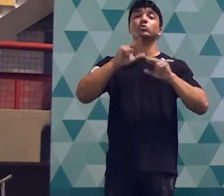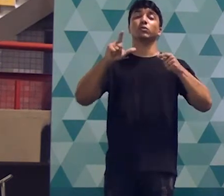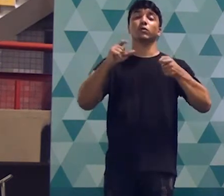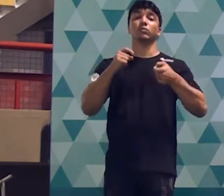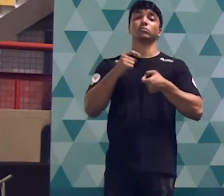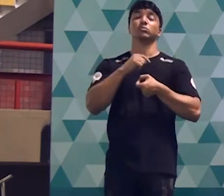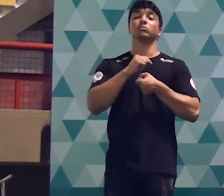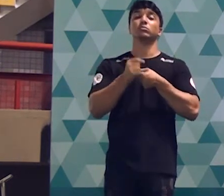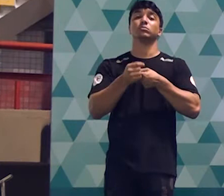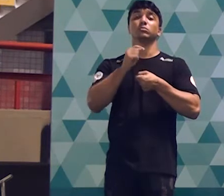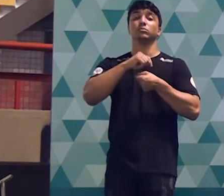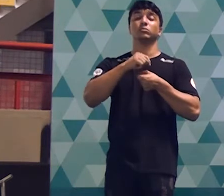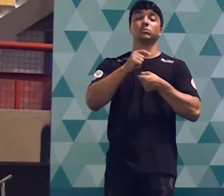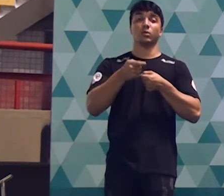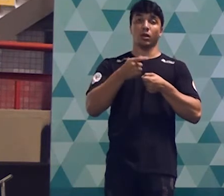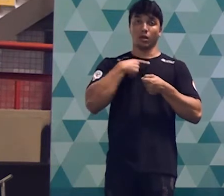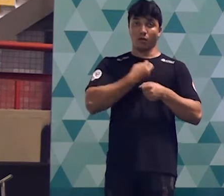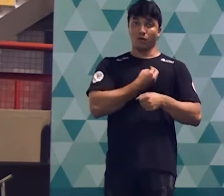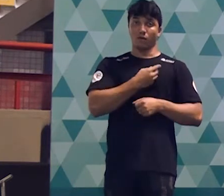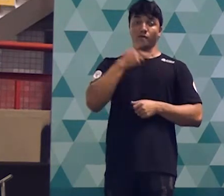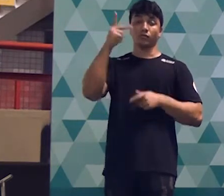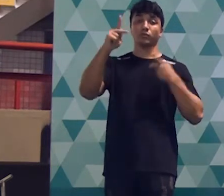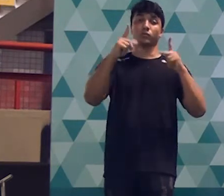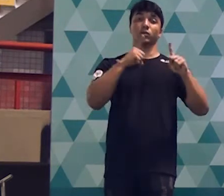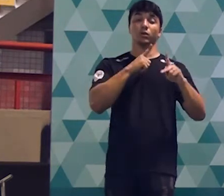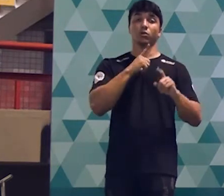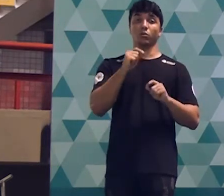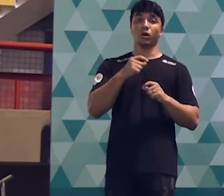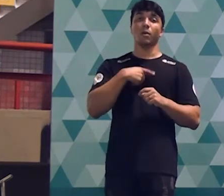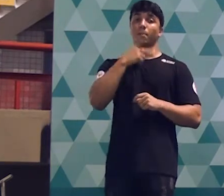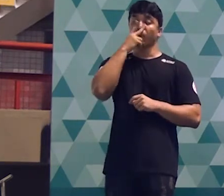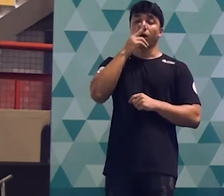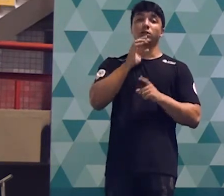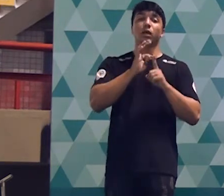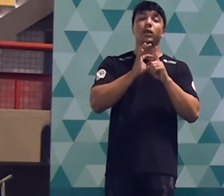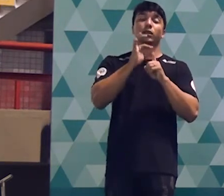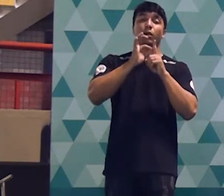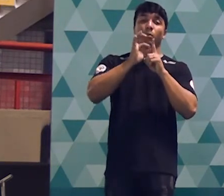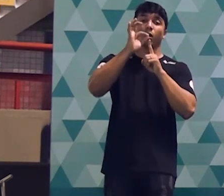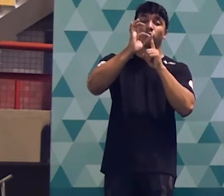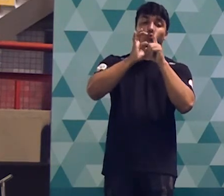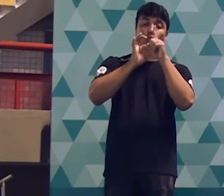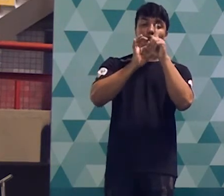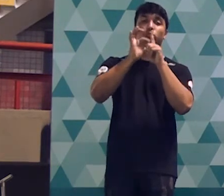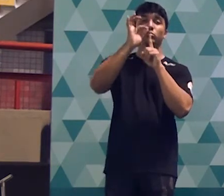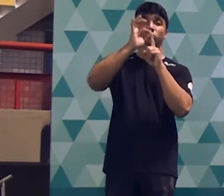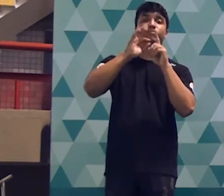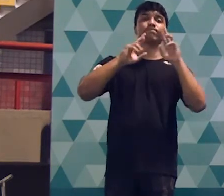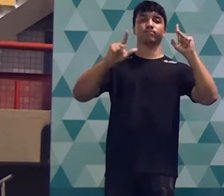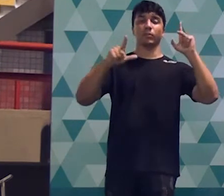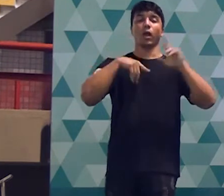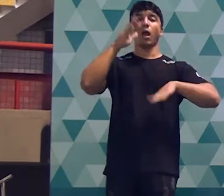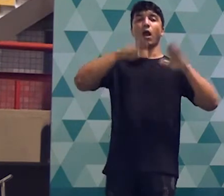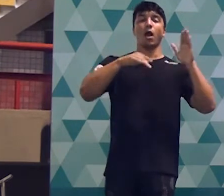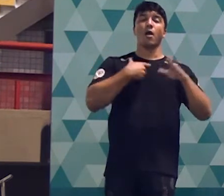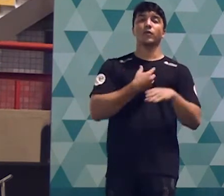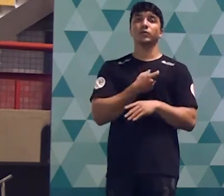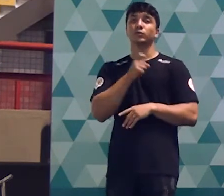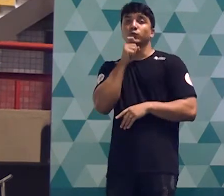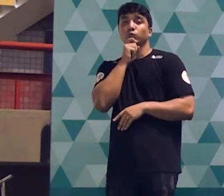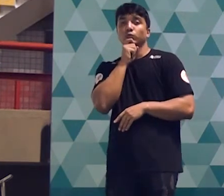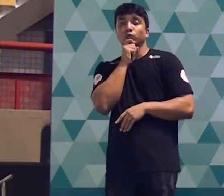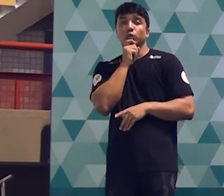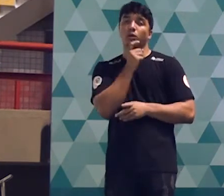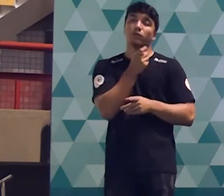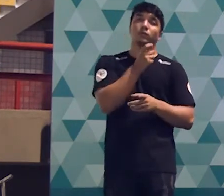observem isso em momentos diferentes da vida de vocês, vocês vão ver que a temperatura pode ser diferente. Às vezes está mais frio embaixo, está mais